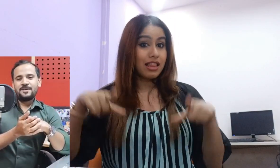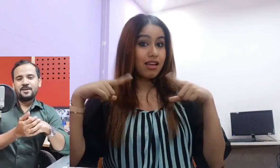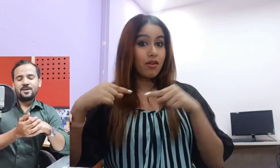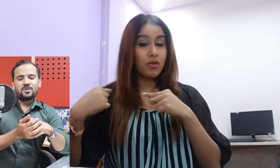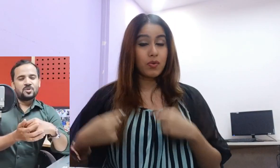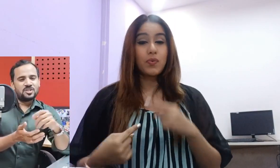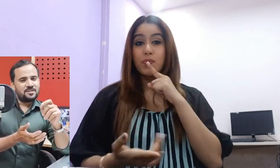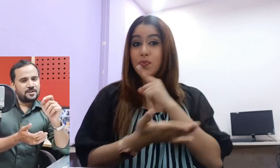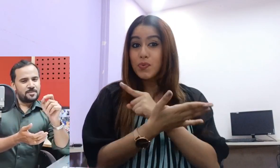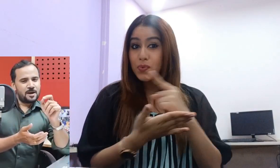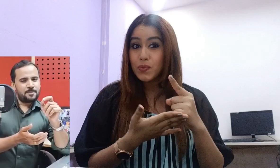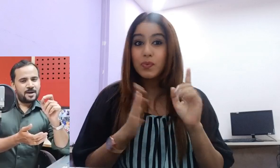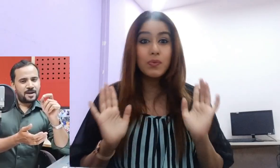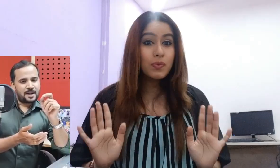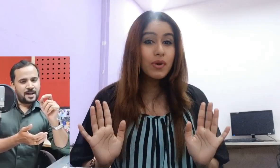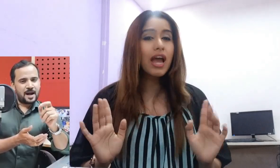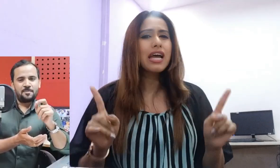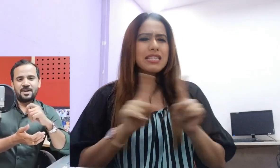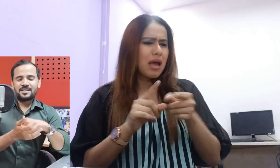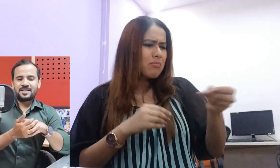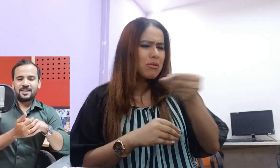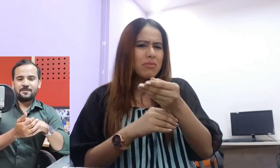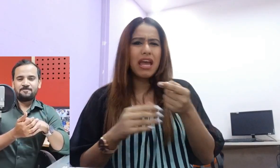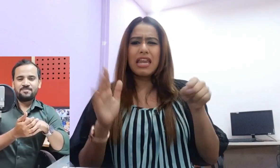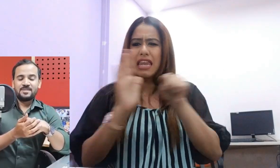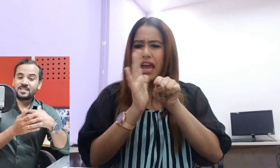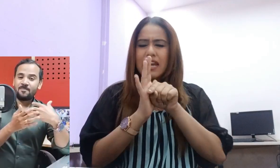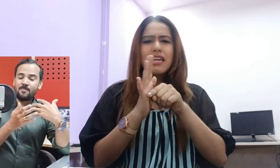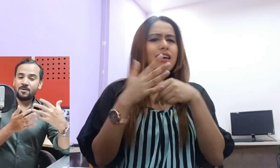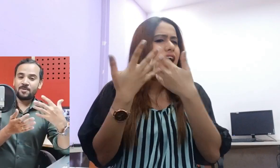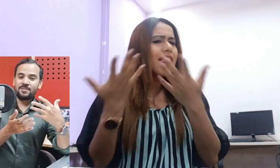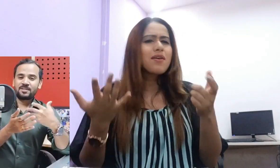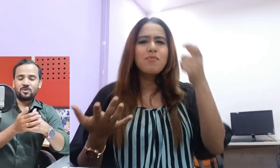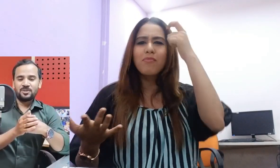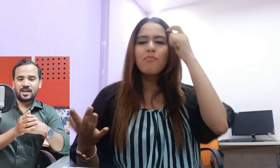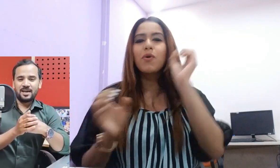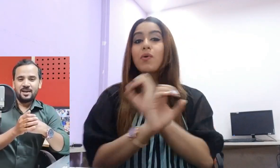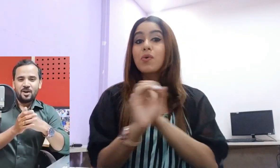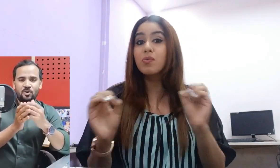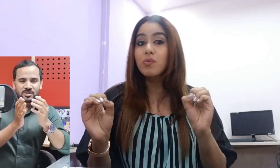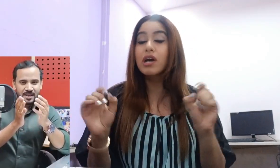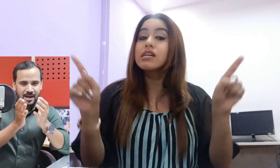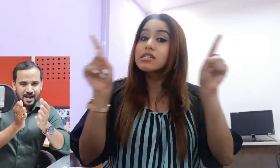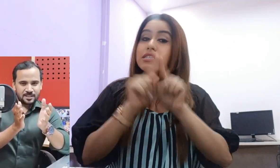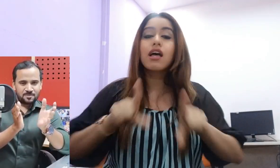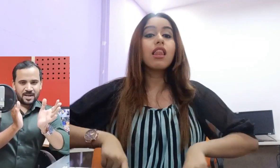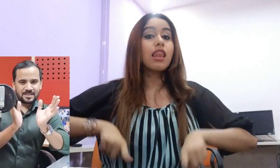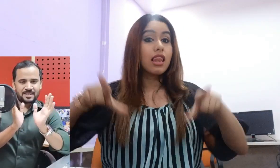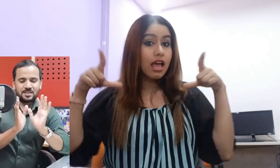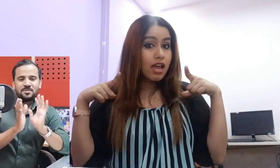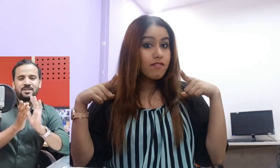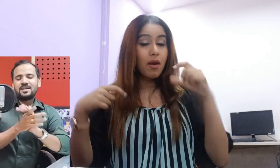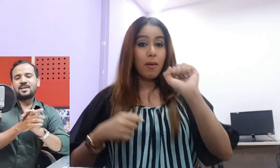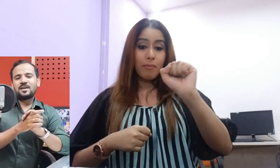है तो जीवन में आपका हर काम अच्छा है। जिसका मन पवित्र होता है उसके